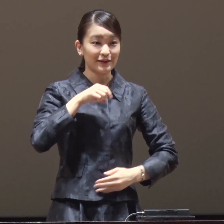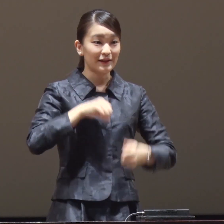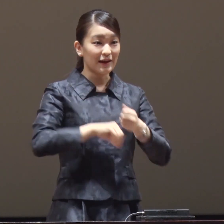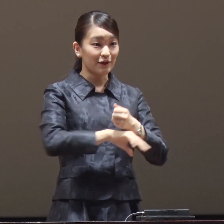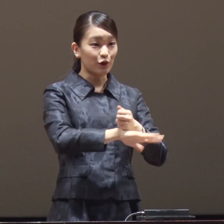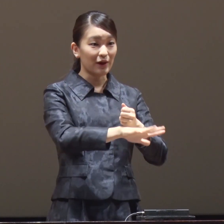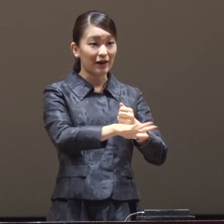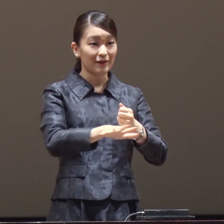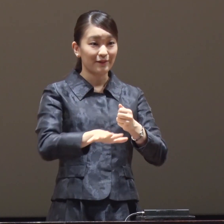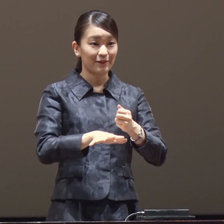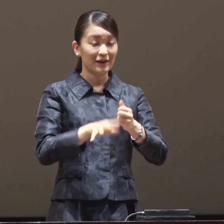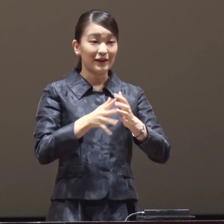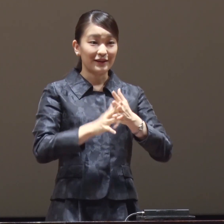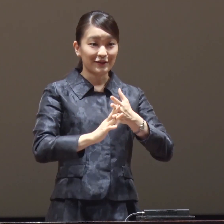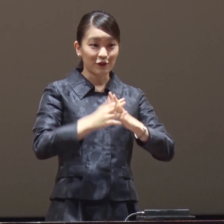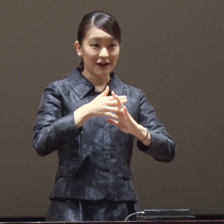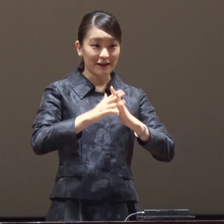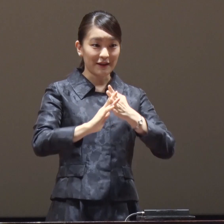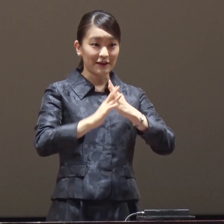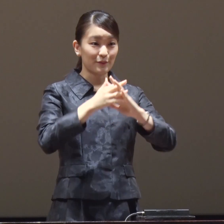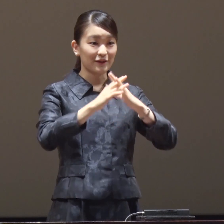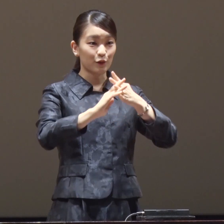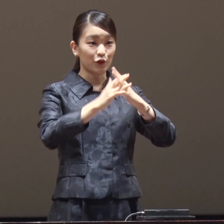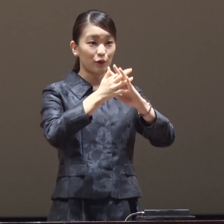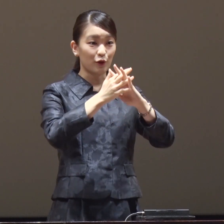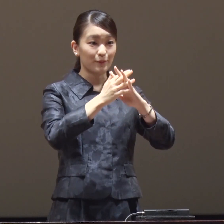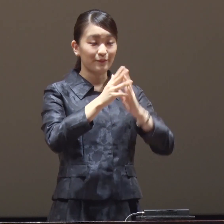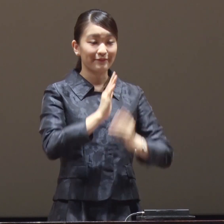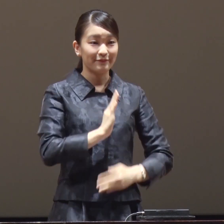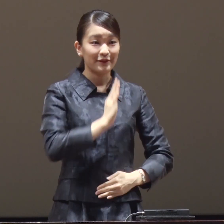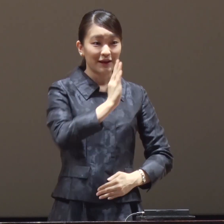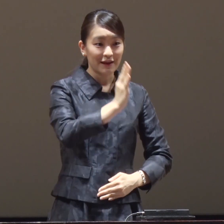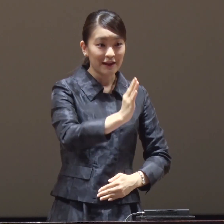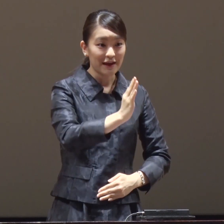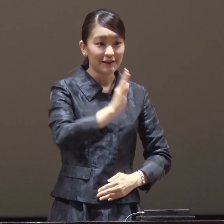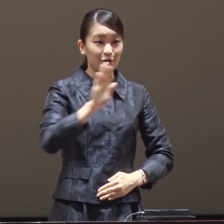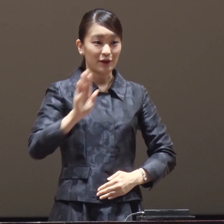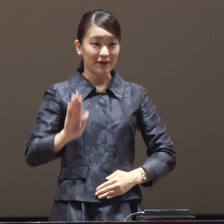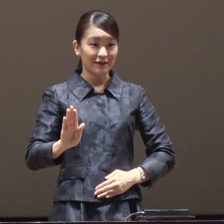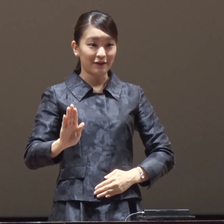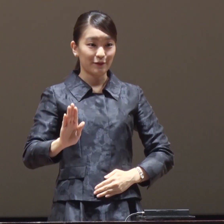環境が作られていきますことを願っております。